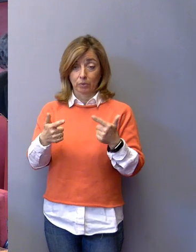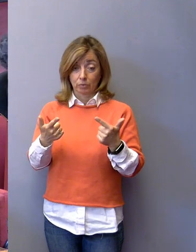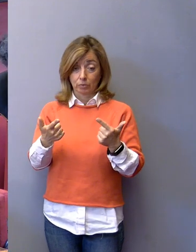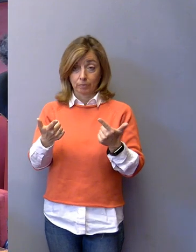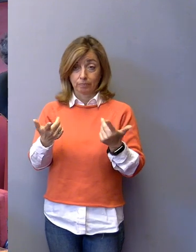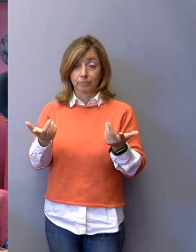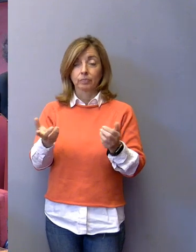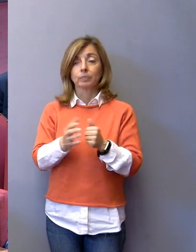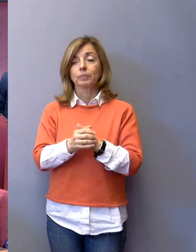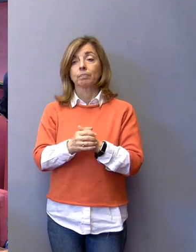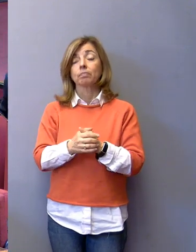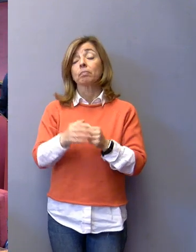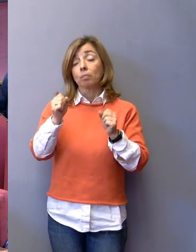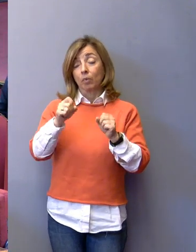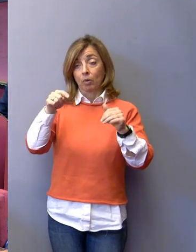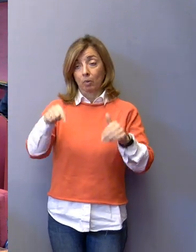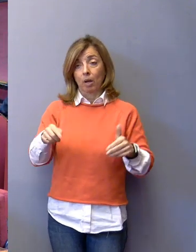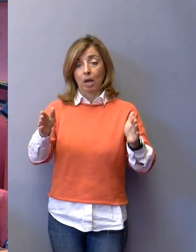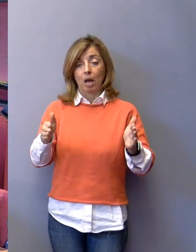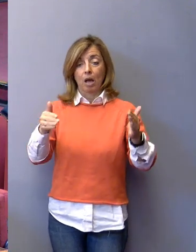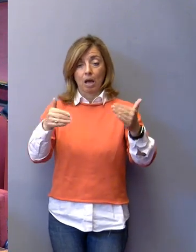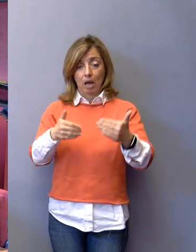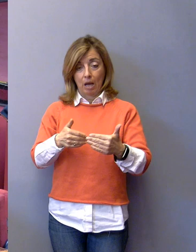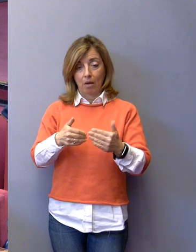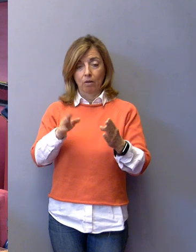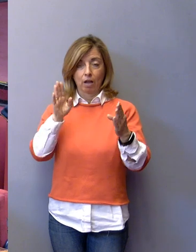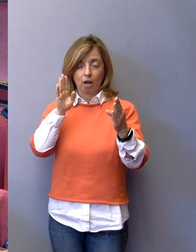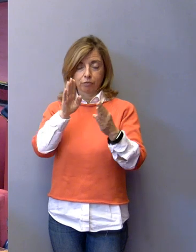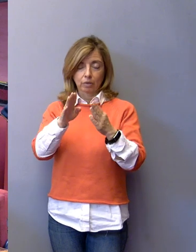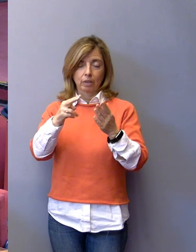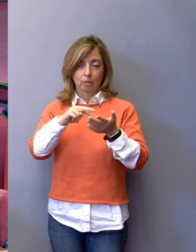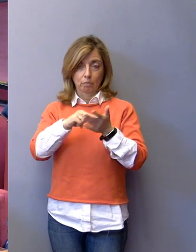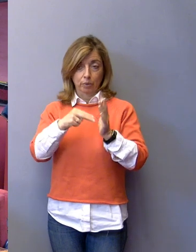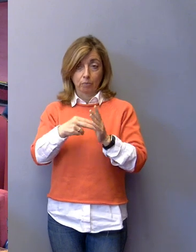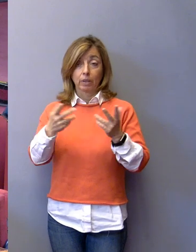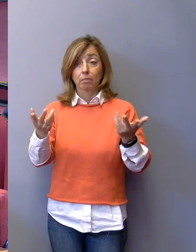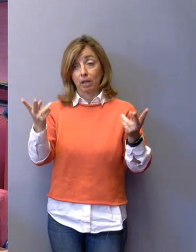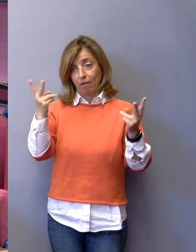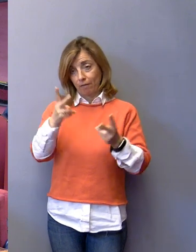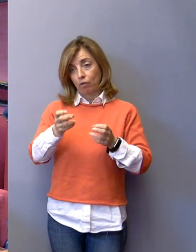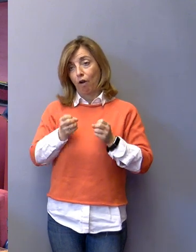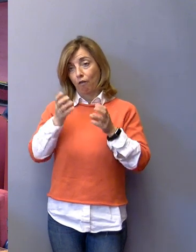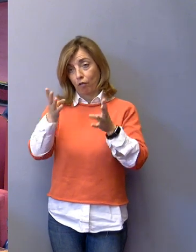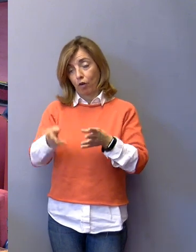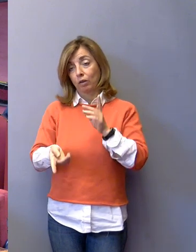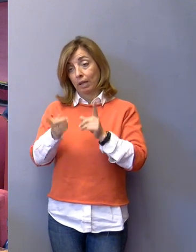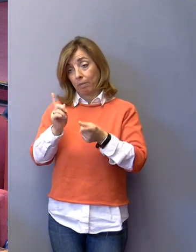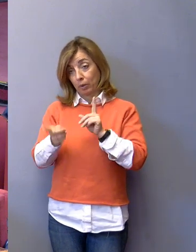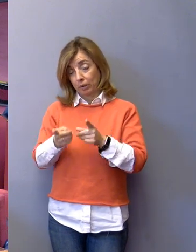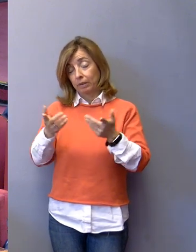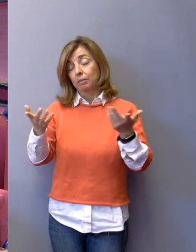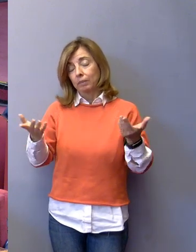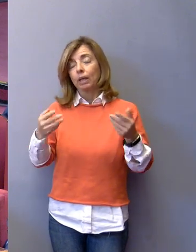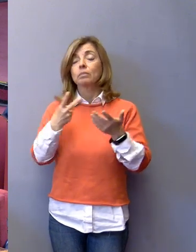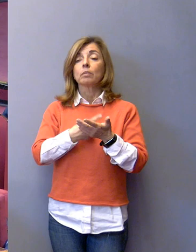in aula Ma ovviamente è una valuta politica no però con imbarazzo ma anche con determinazione si prova